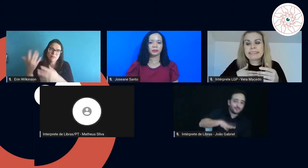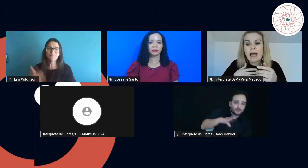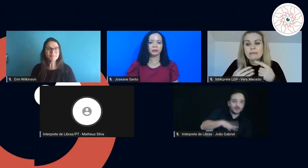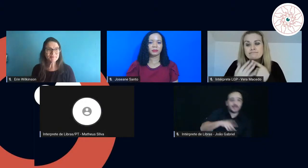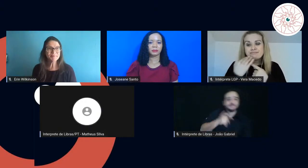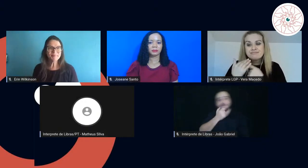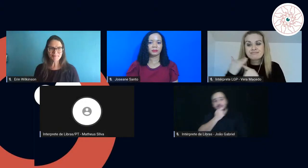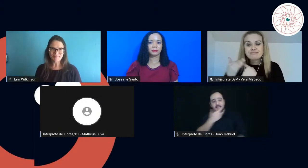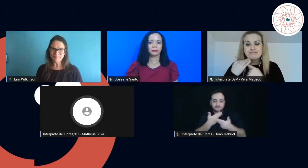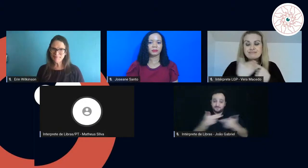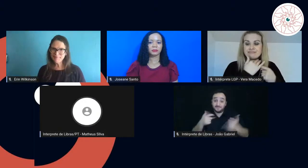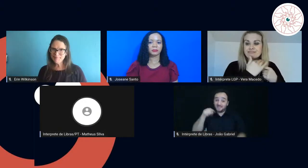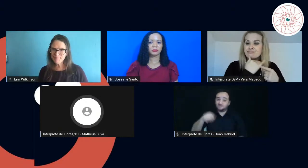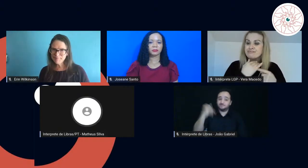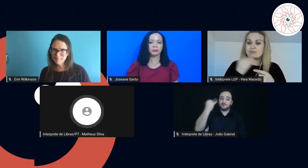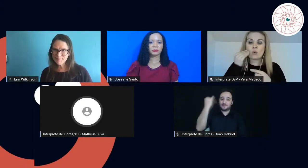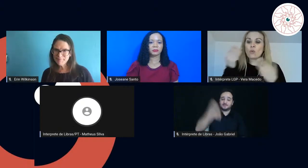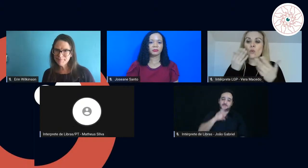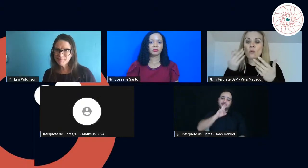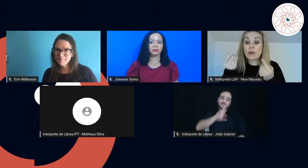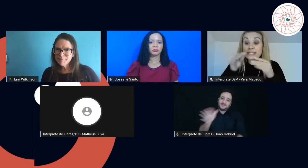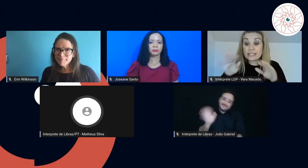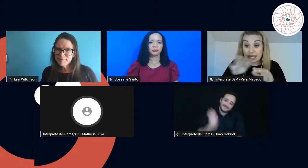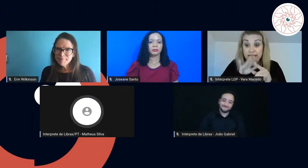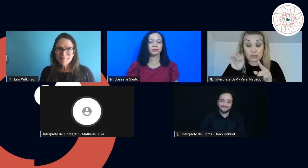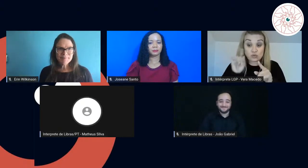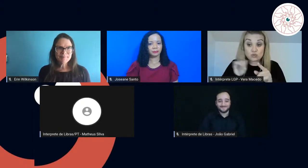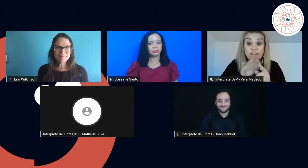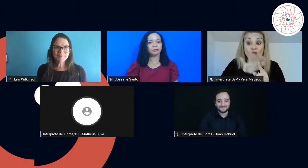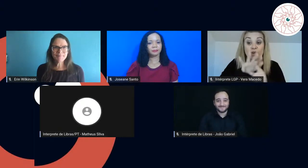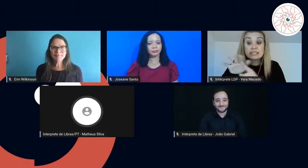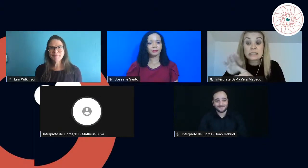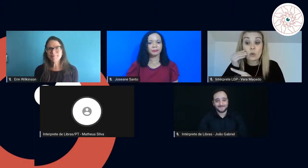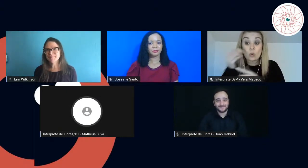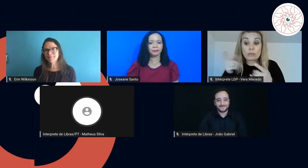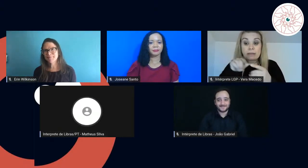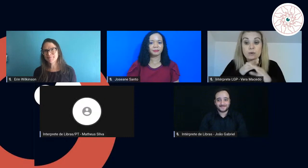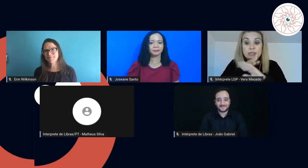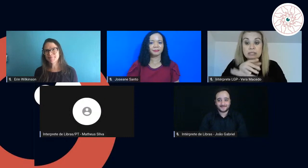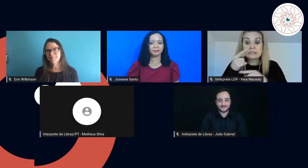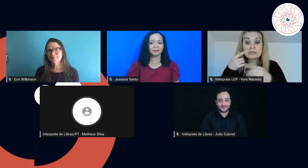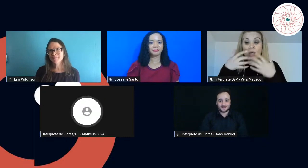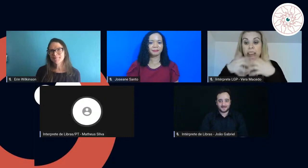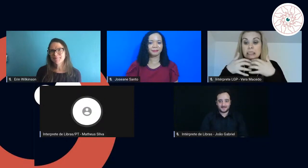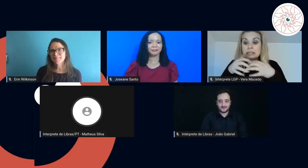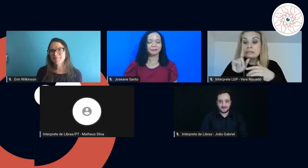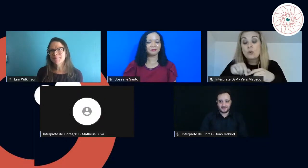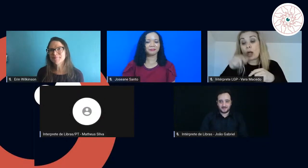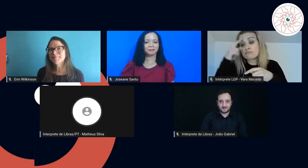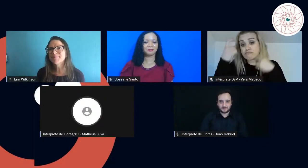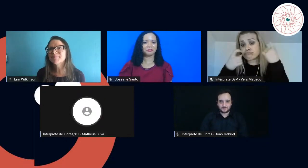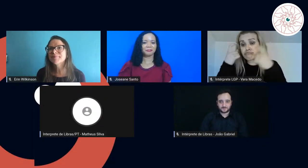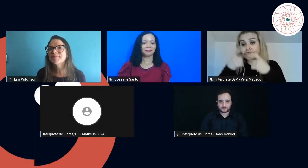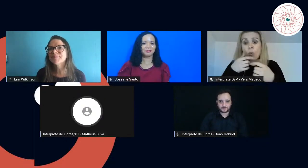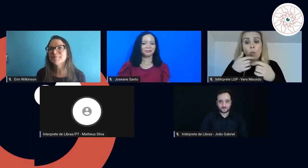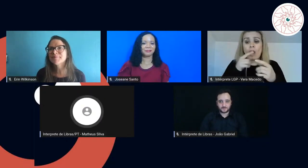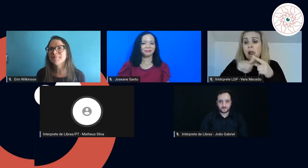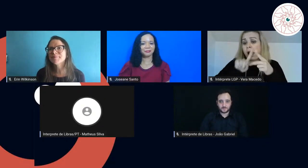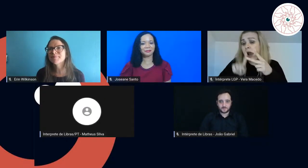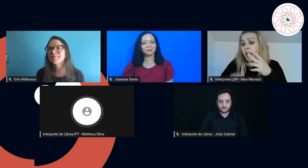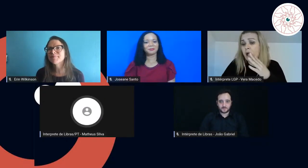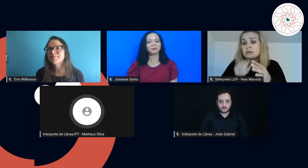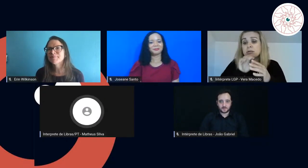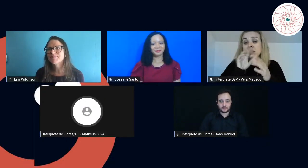eh, essas crianças surdas e como o acesso a a essas questões em relação à línguas e qualquer uma delas que seja na modalidade